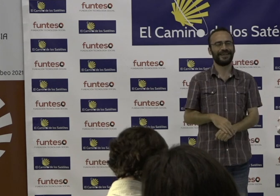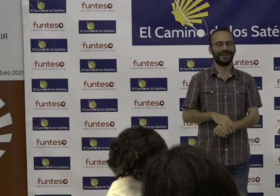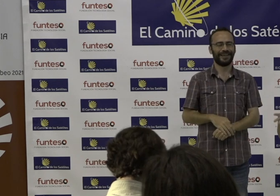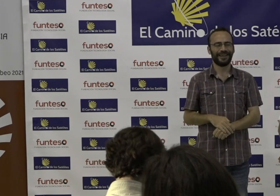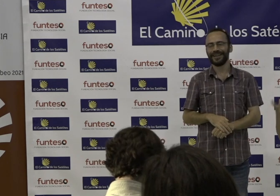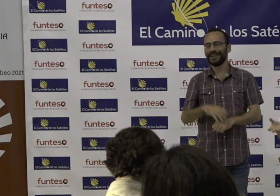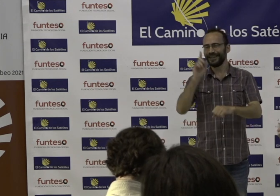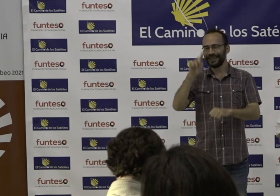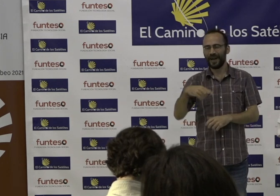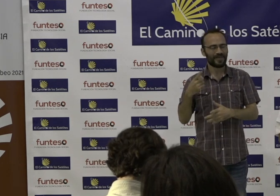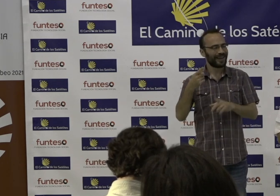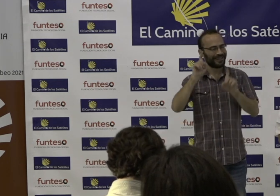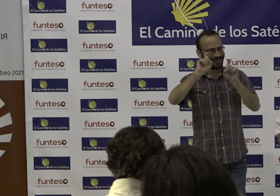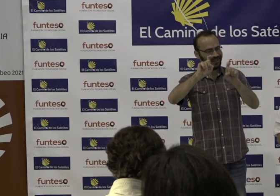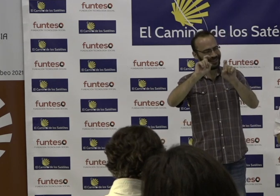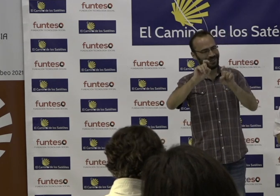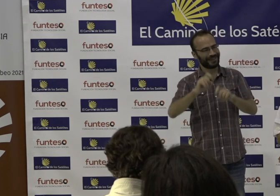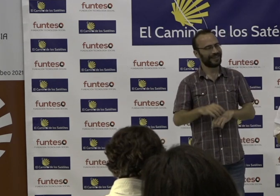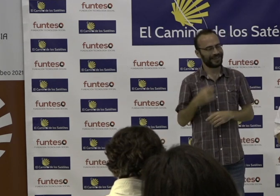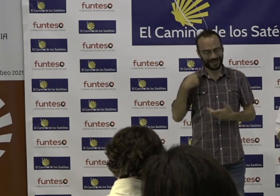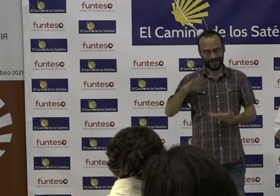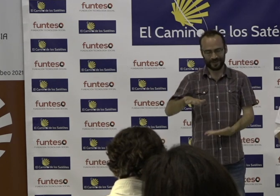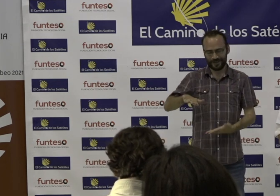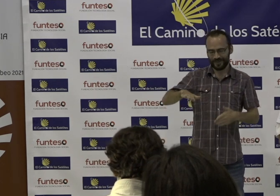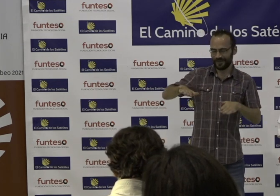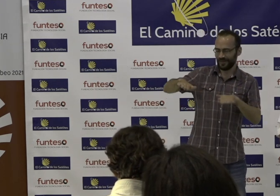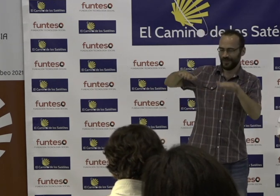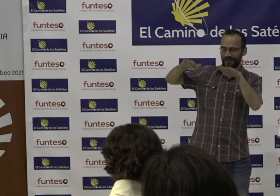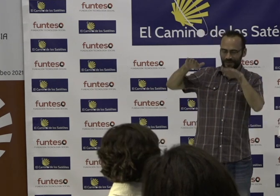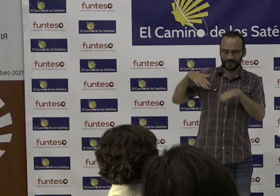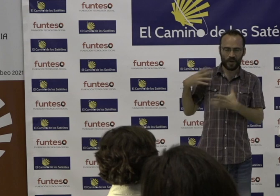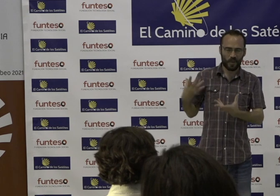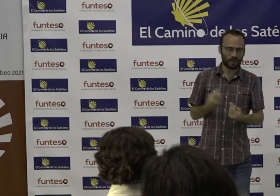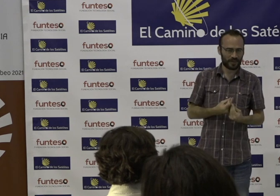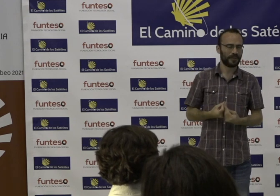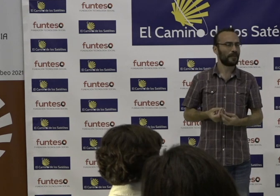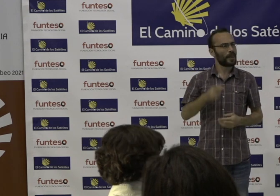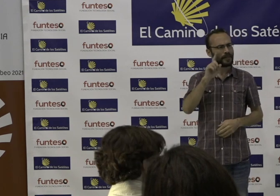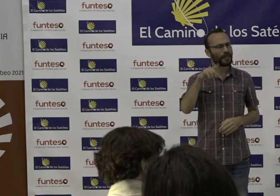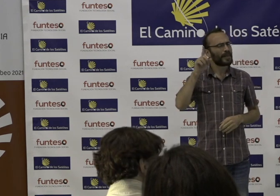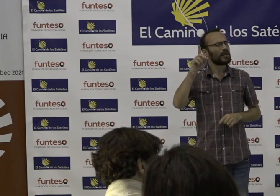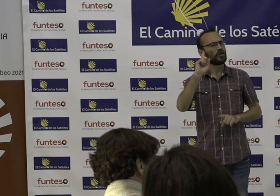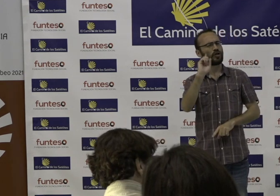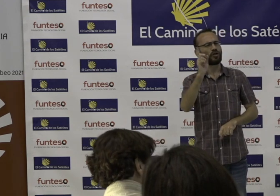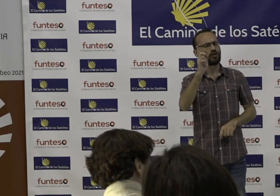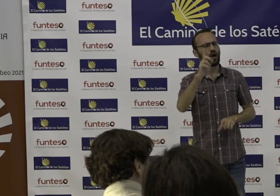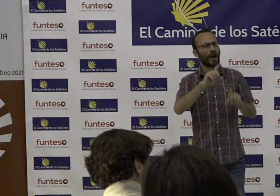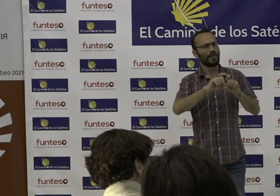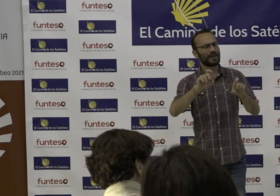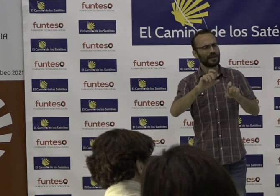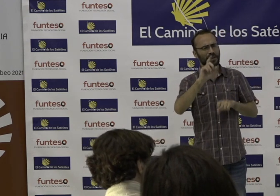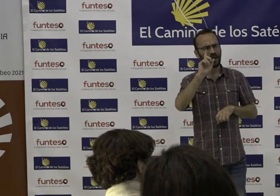Enseñándonos, ha crecido con nosotros y bueno, él además de ser empresario tiene un proyecto que se llama Vida